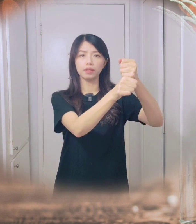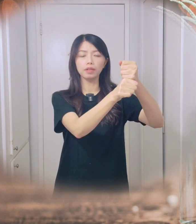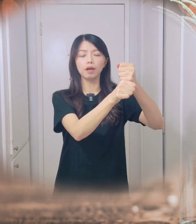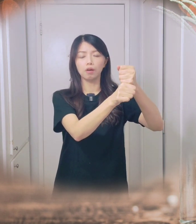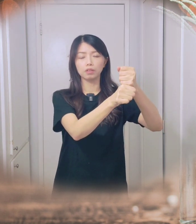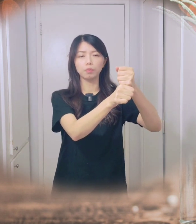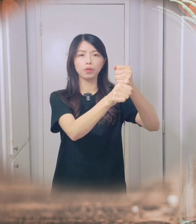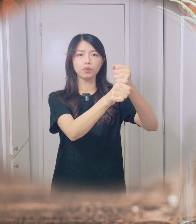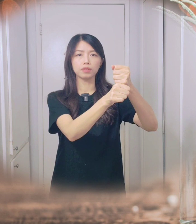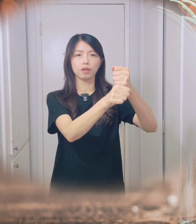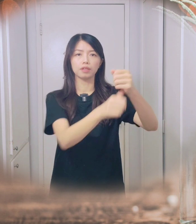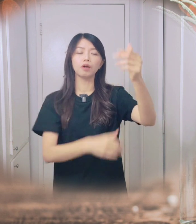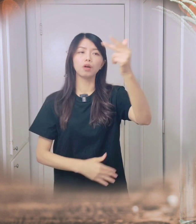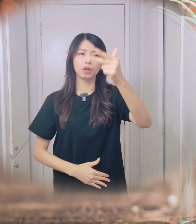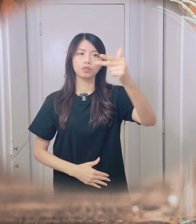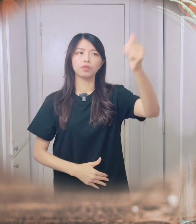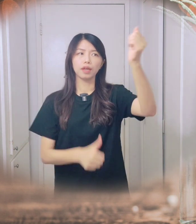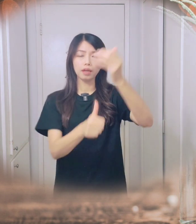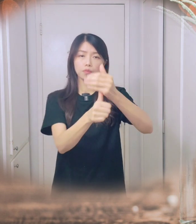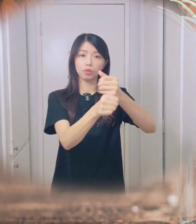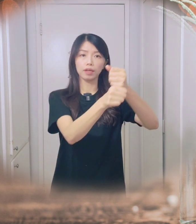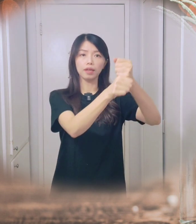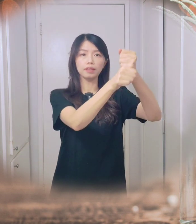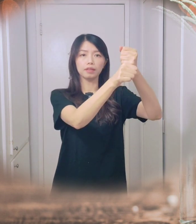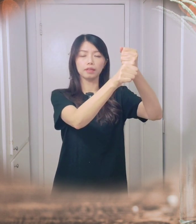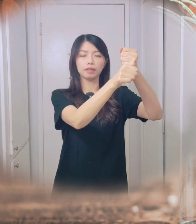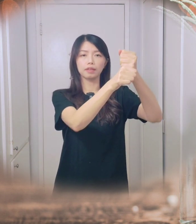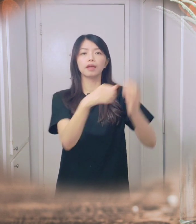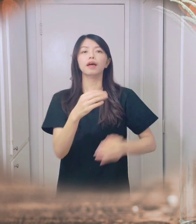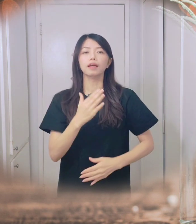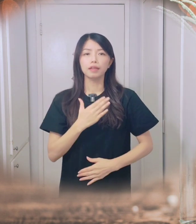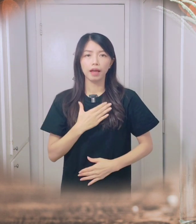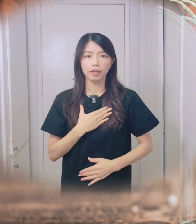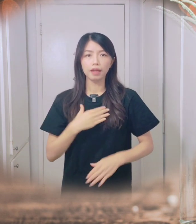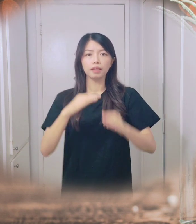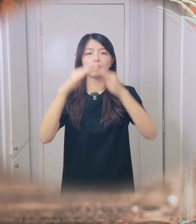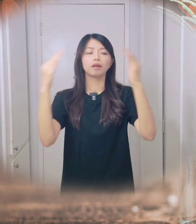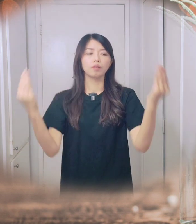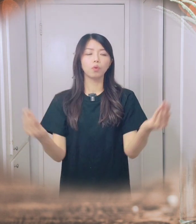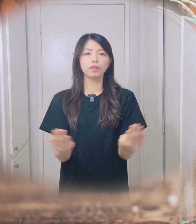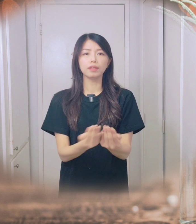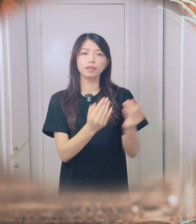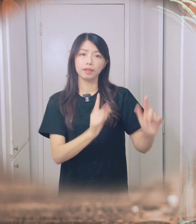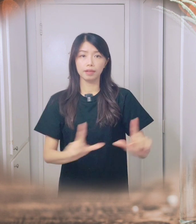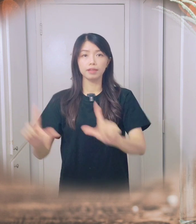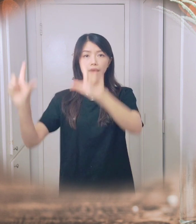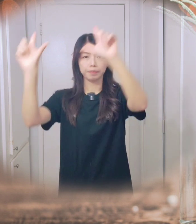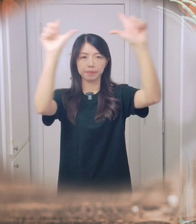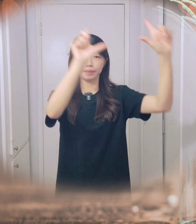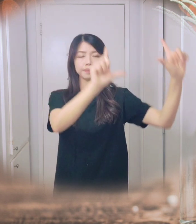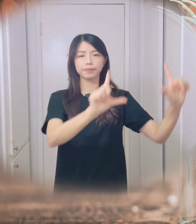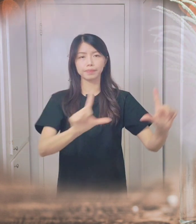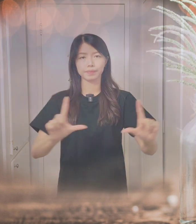잡고 있는 그런 표현을 해줬어요. 그래서 주께 묶인 나의 모든